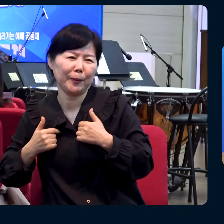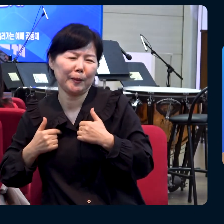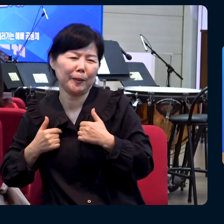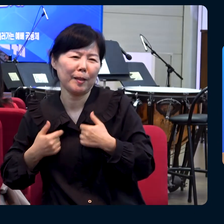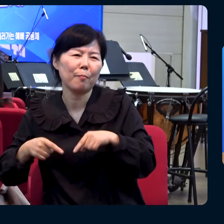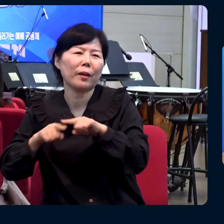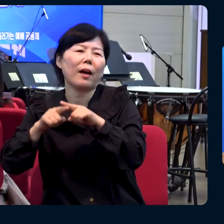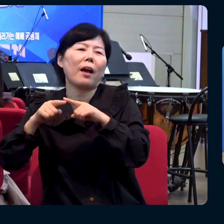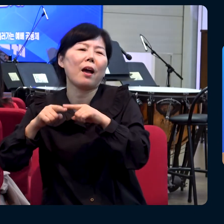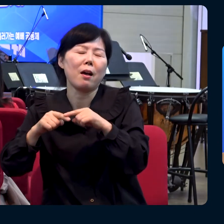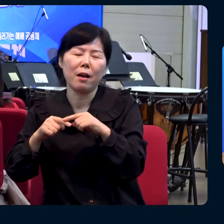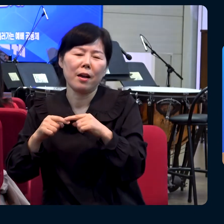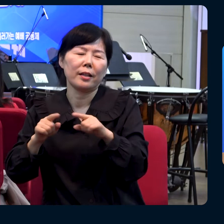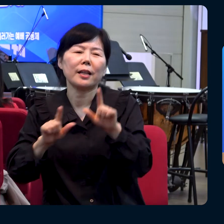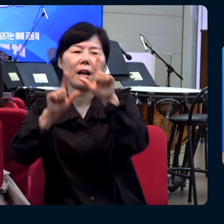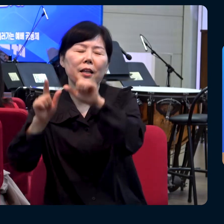때문에.